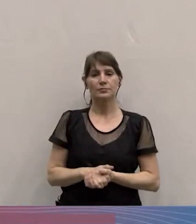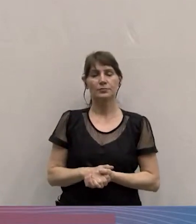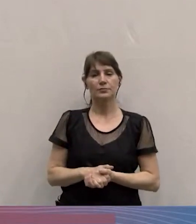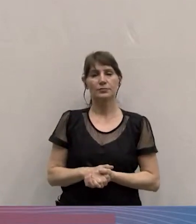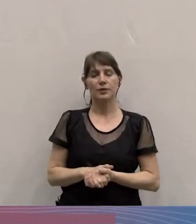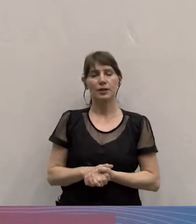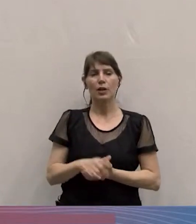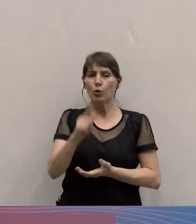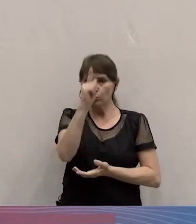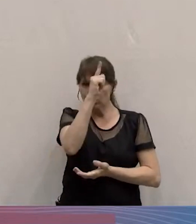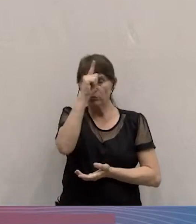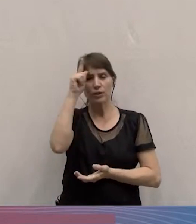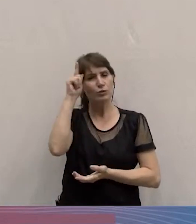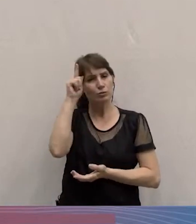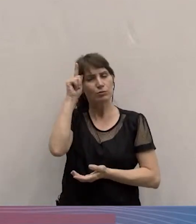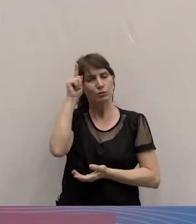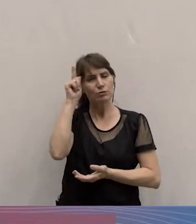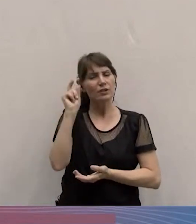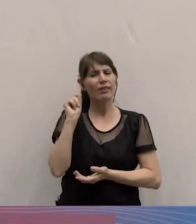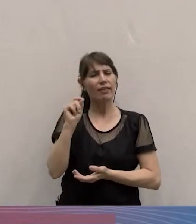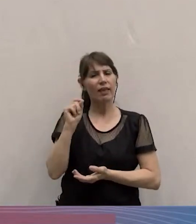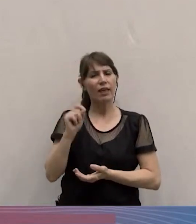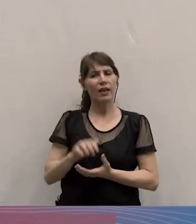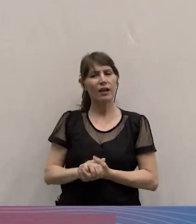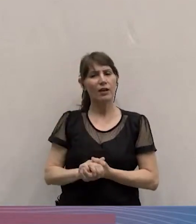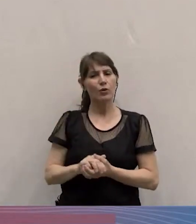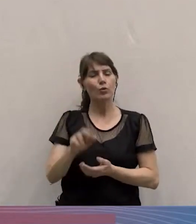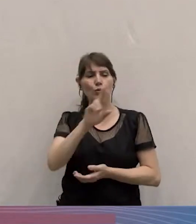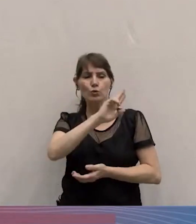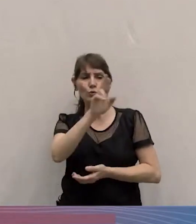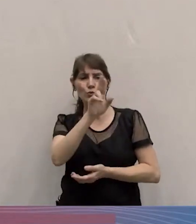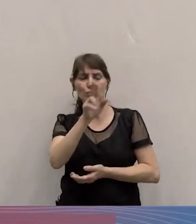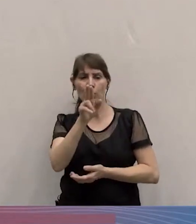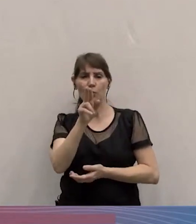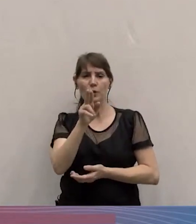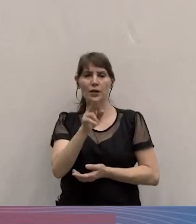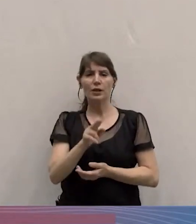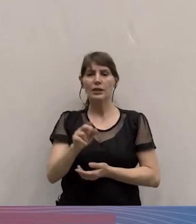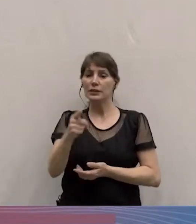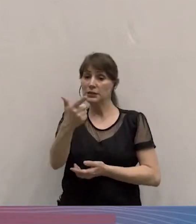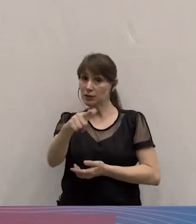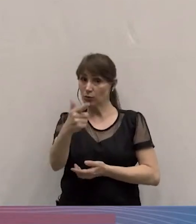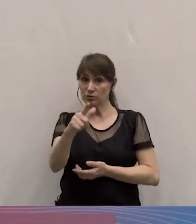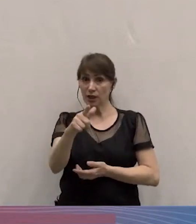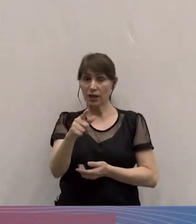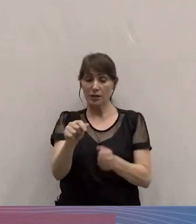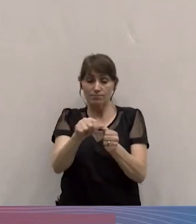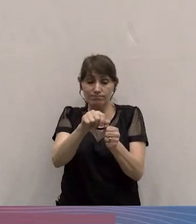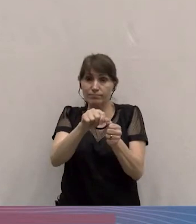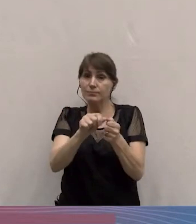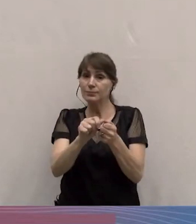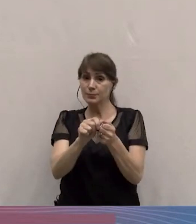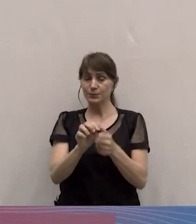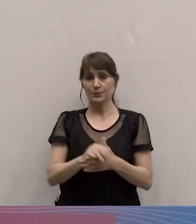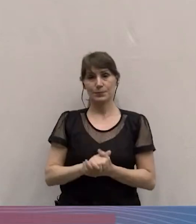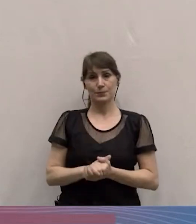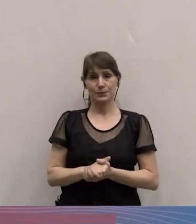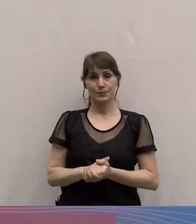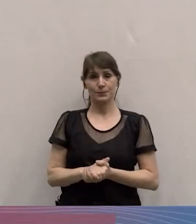E os gentios são chamados de incircuncisão